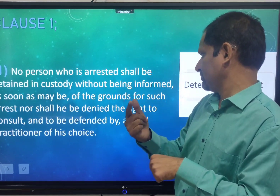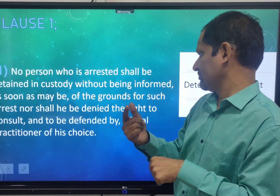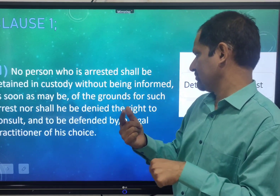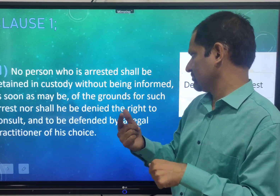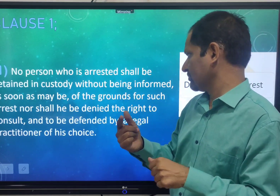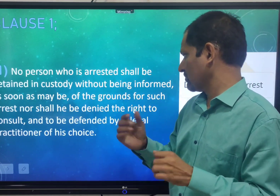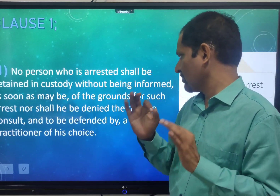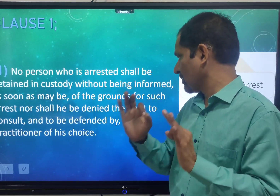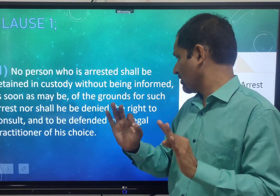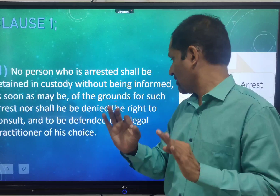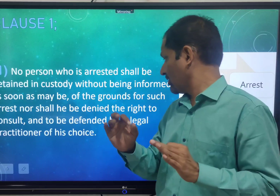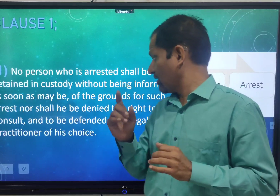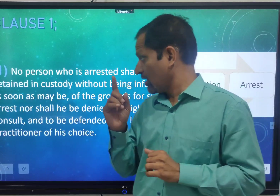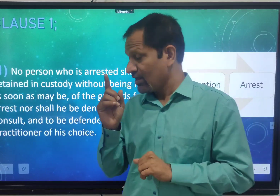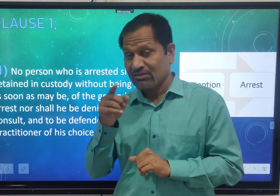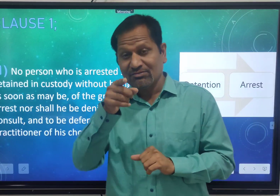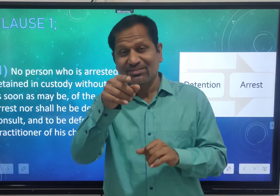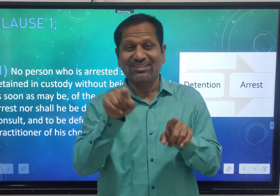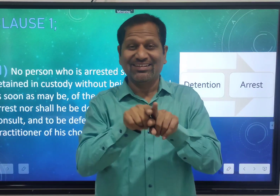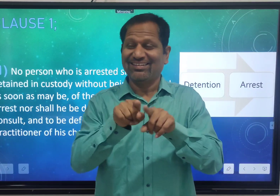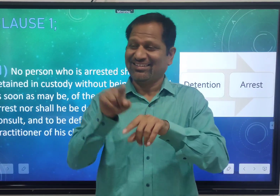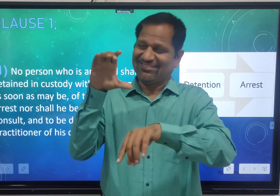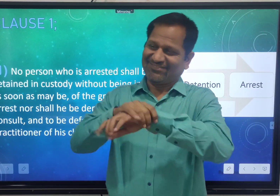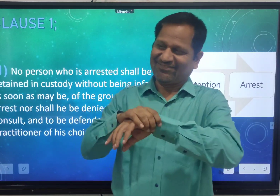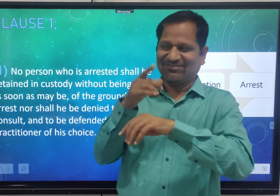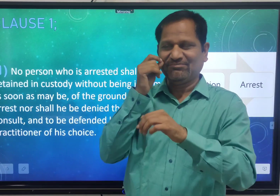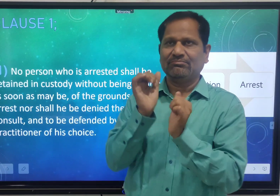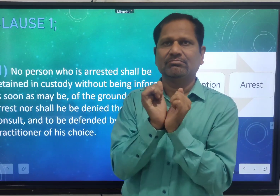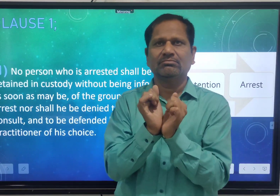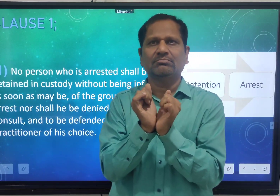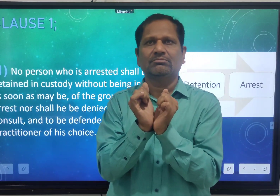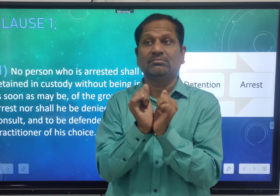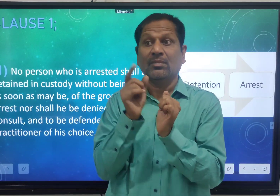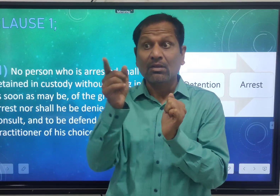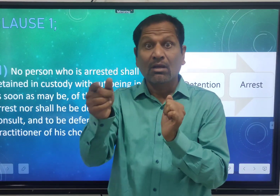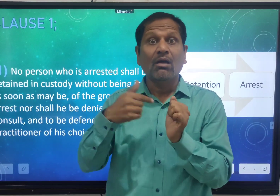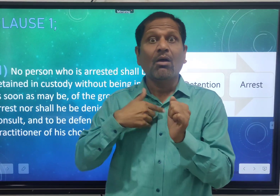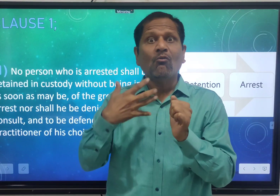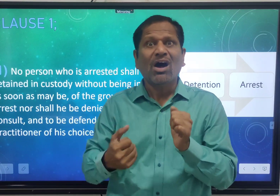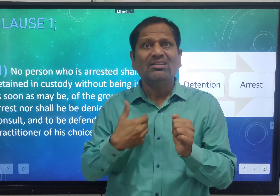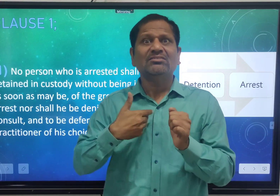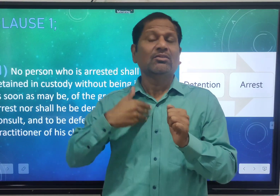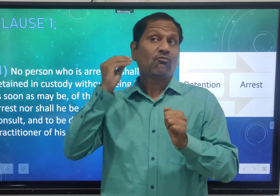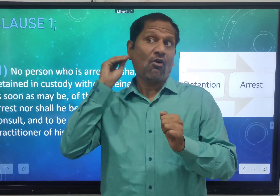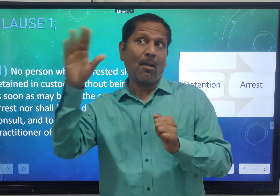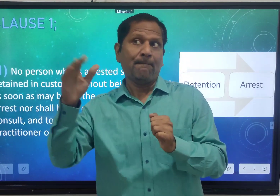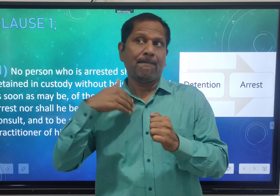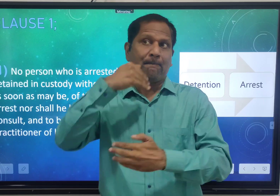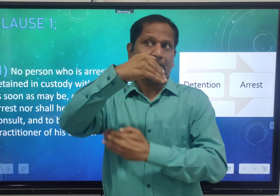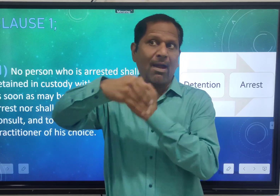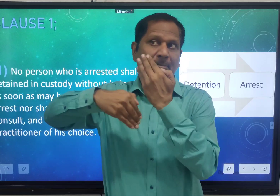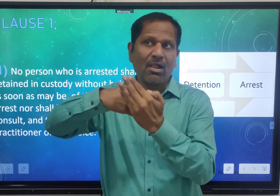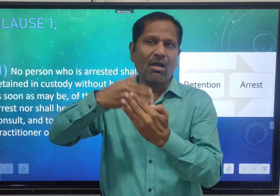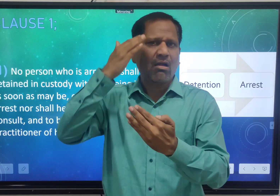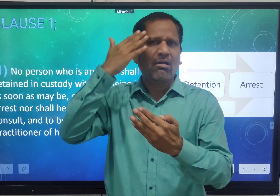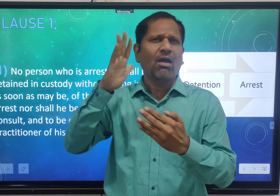इन्फॉर्म्ड एज सून एज मे बी ऑफ द ग्राउंड ऑफ अरेस्ट नोर शैल बी,